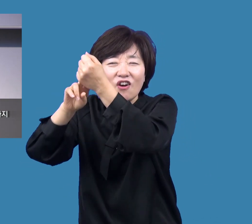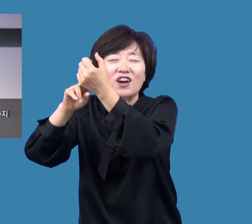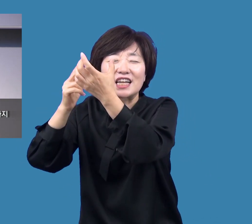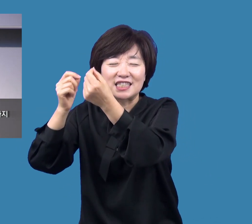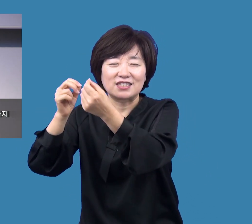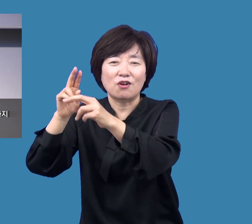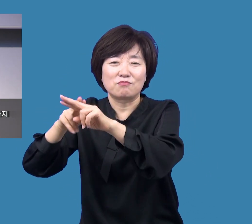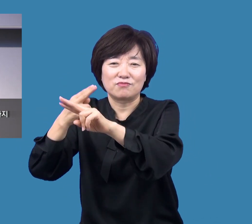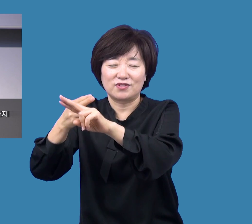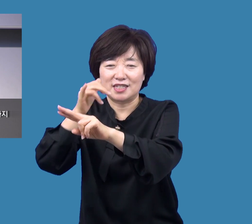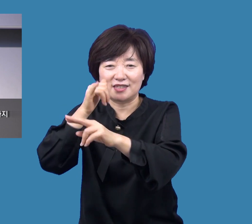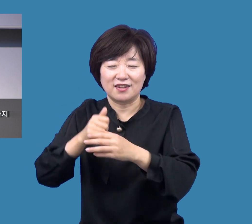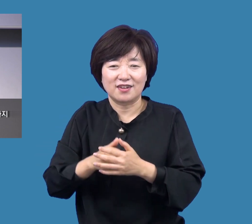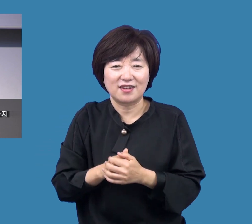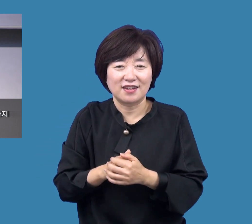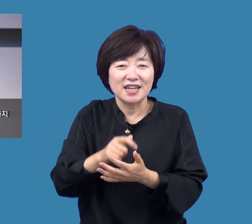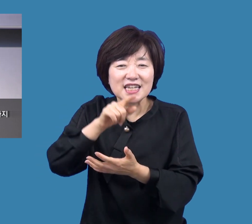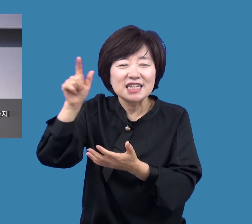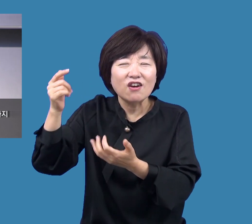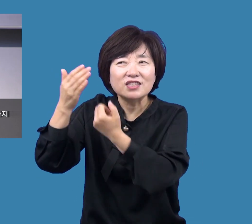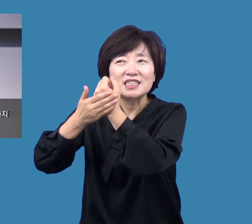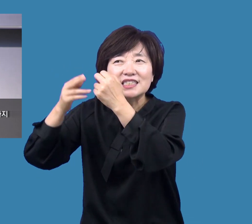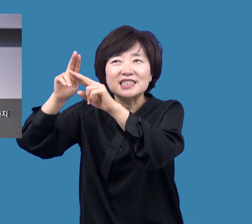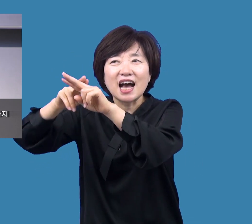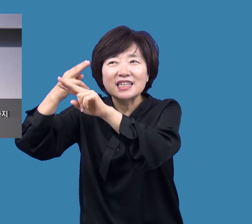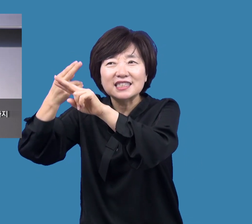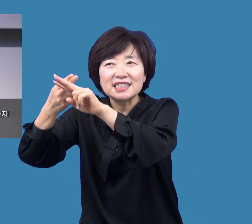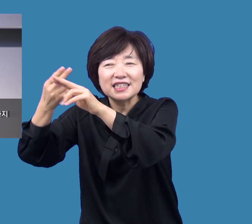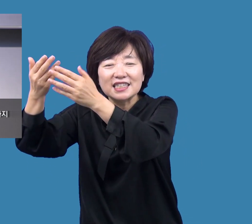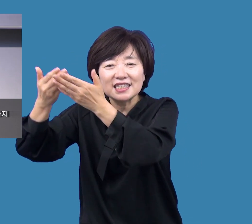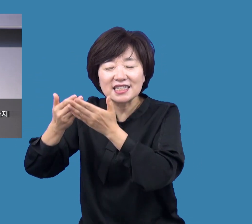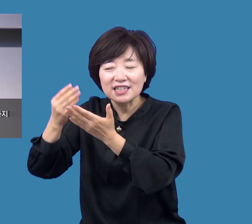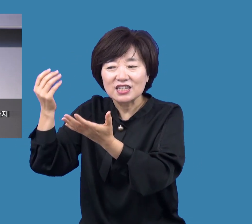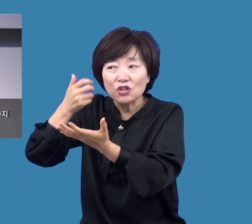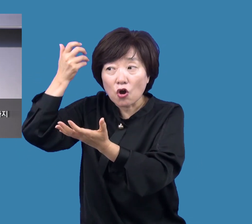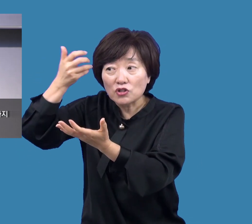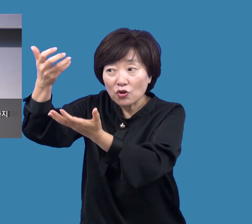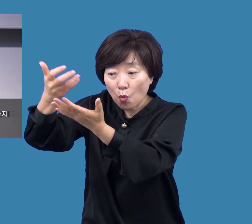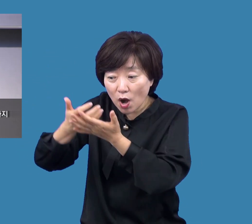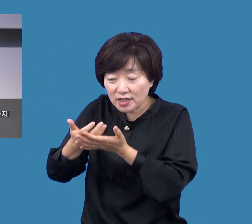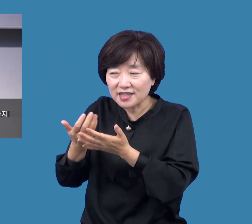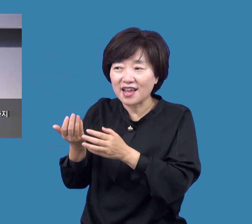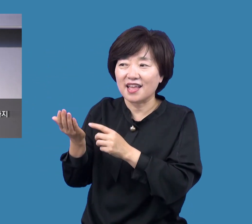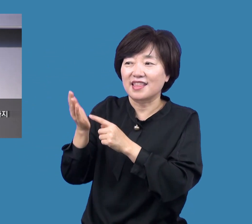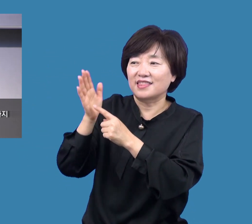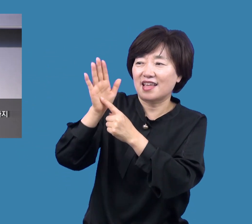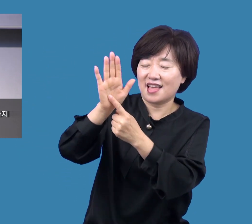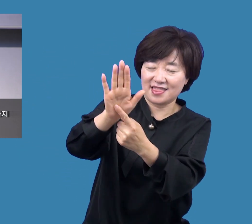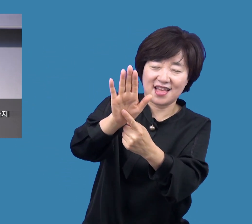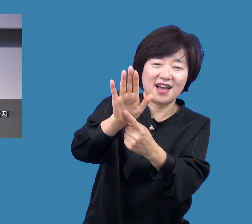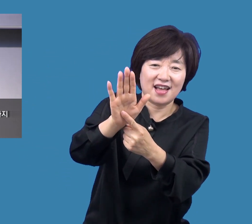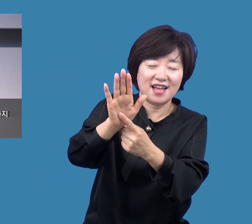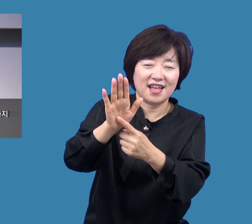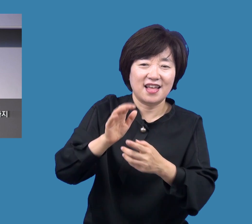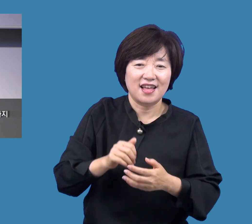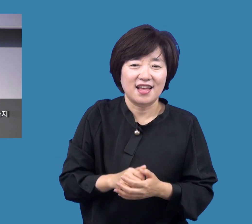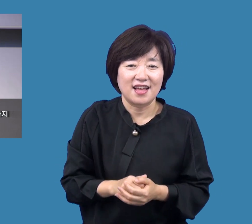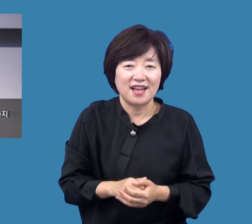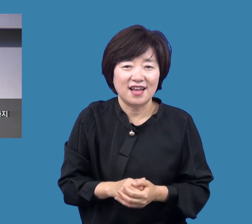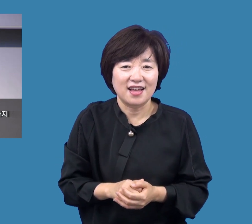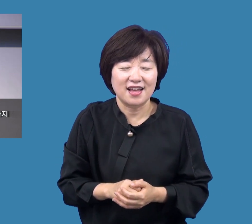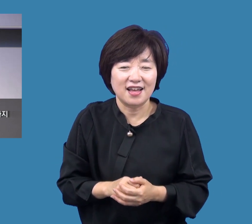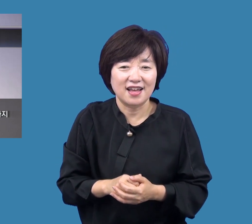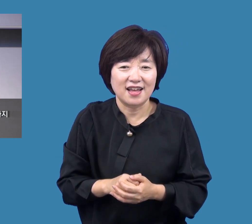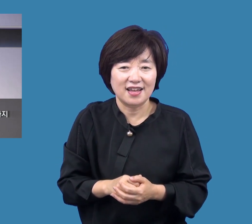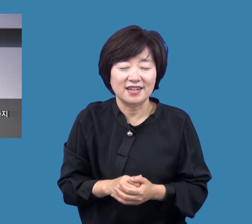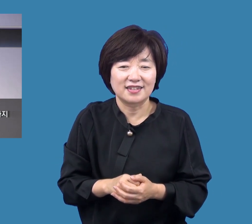초자연적인. 이런 은사들이 성령이 우리 안에 임하실 때 나타난다는 거예요. 은사들이 여러분 가운데 나타나게